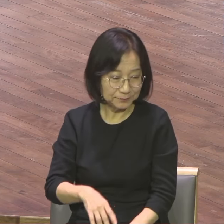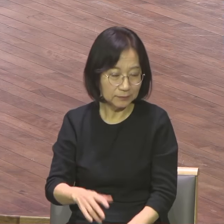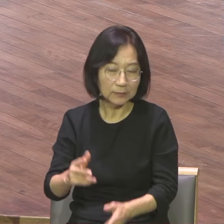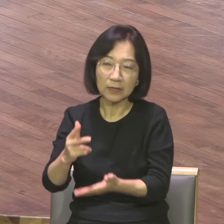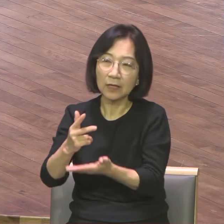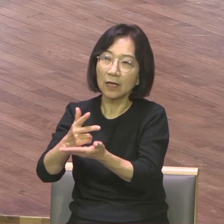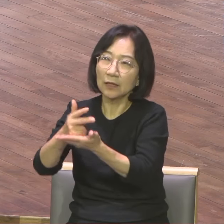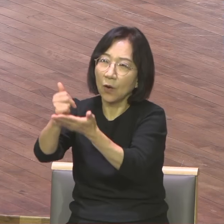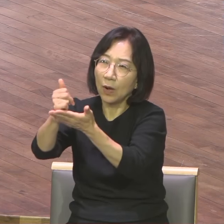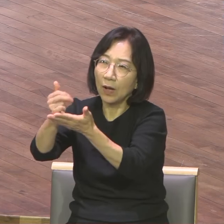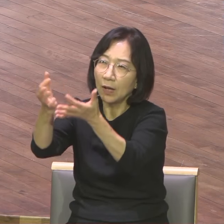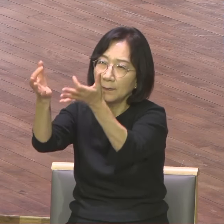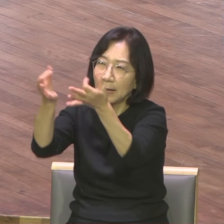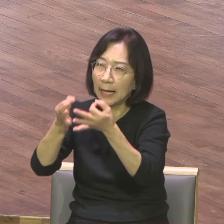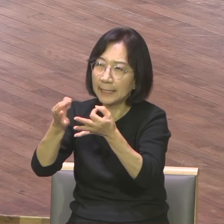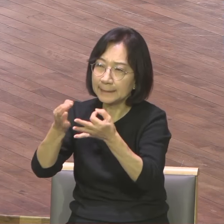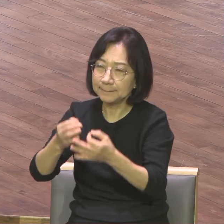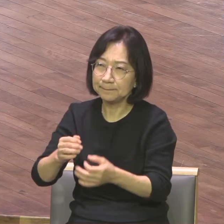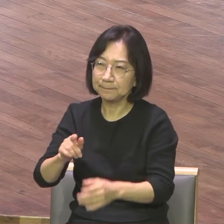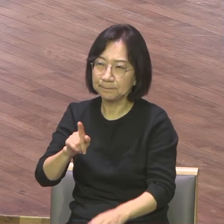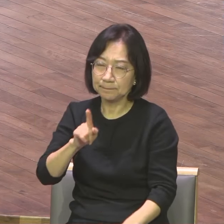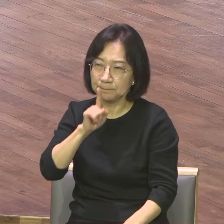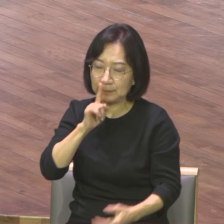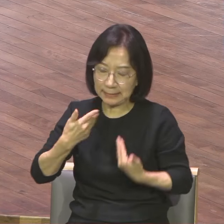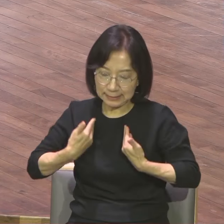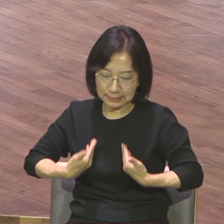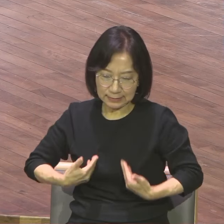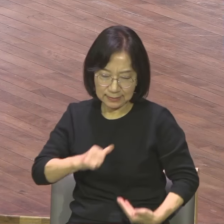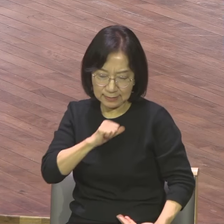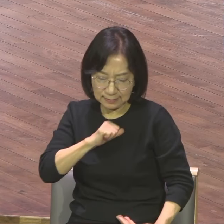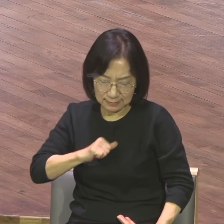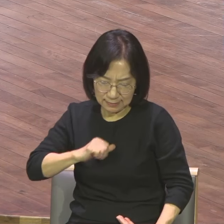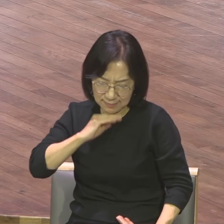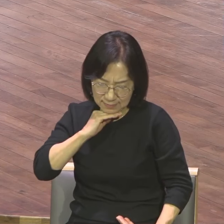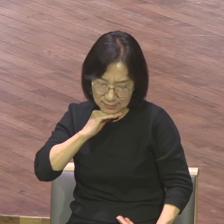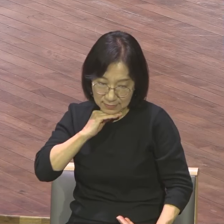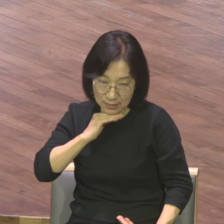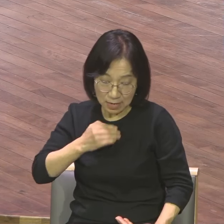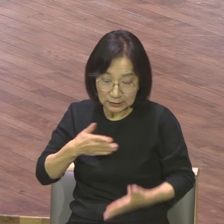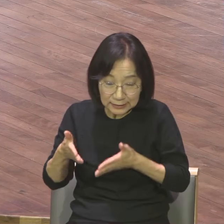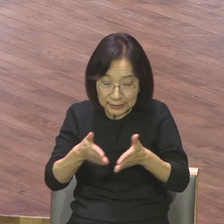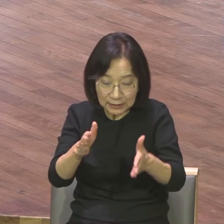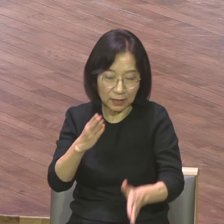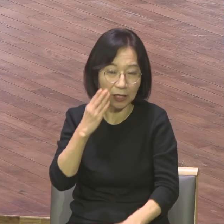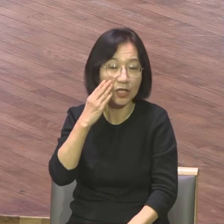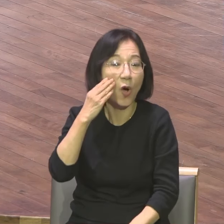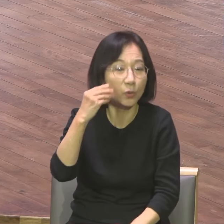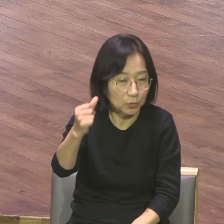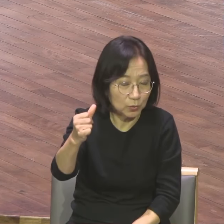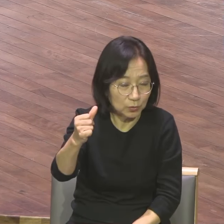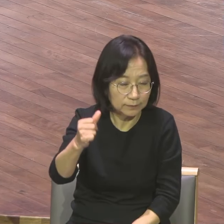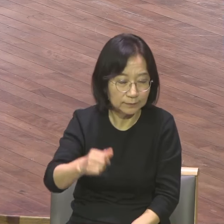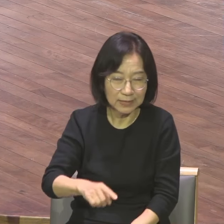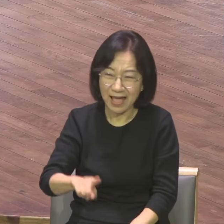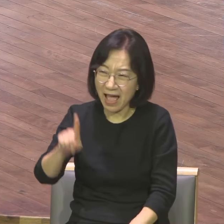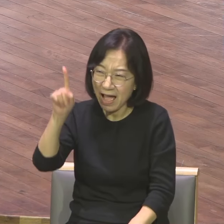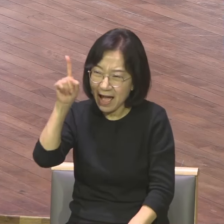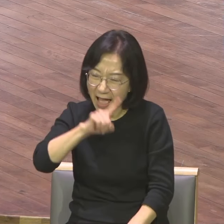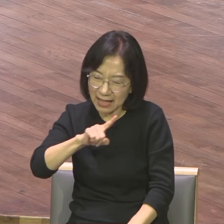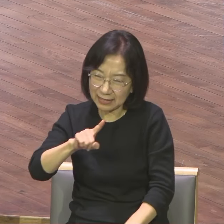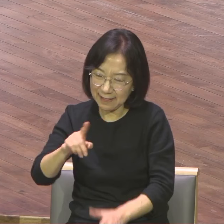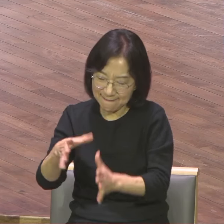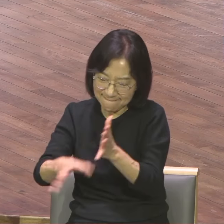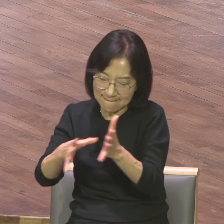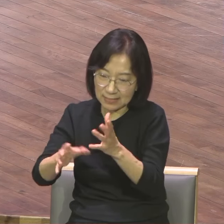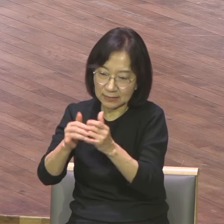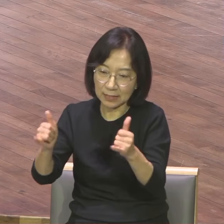여호와 앞에 잠잠하고 참고 기다리라. 자기 길이 형통하며 악한 꾀를 이루는 자 때문에